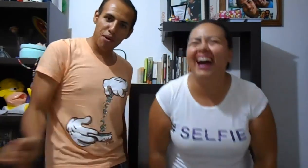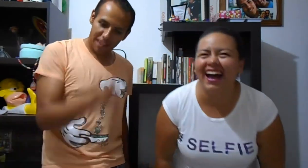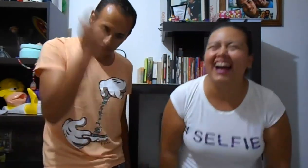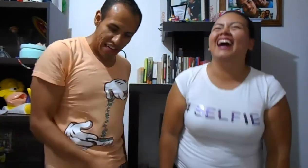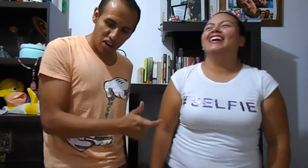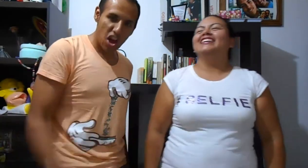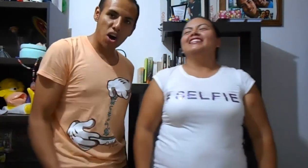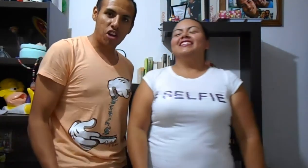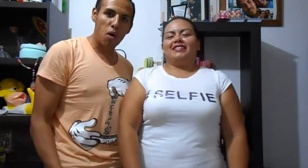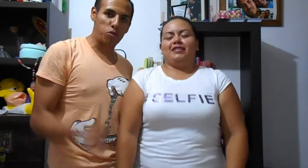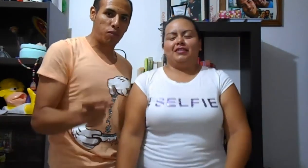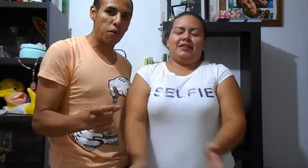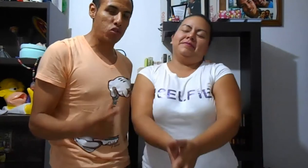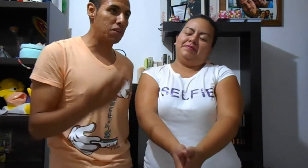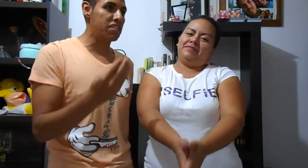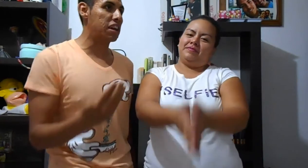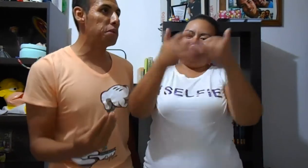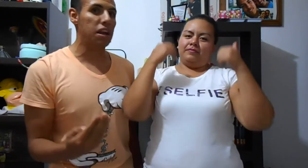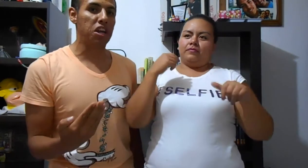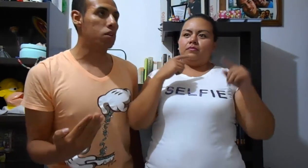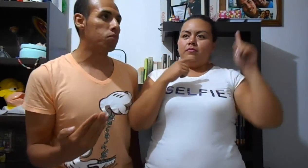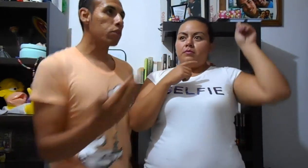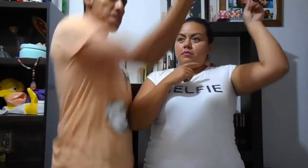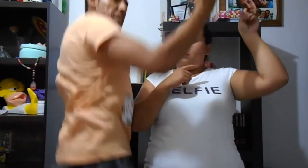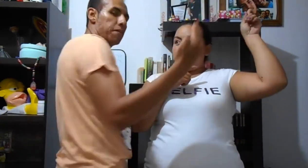terminamos el video de hoy, chavos. Por Sí. favor, suscríbanse aquí, miren, aquí miren.